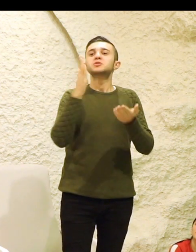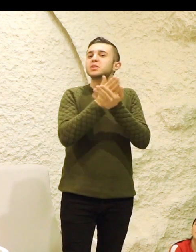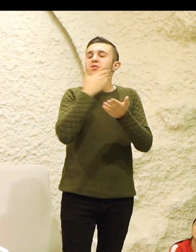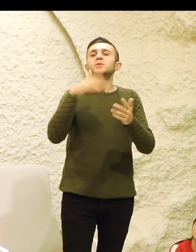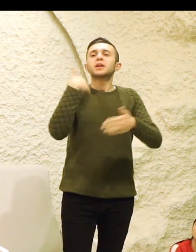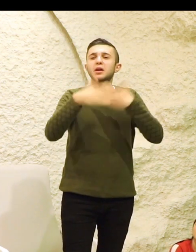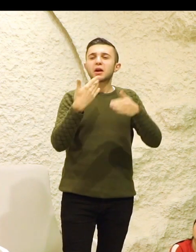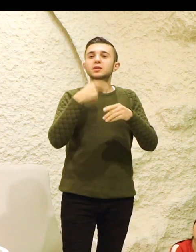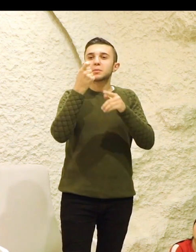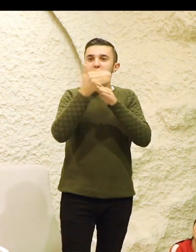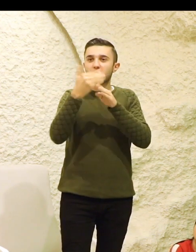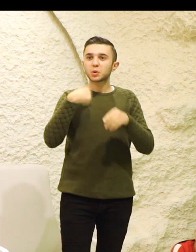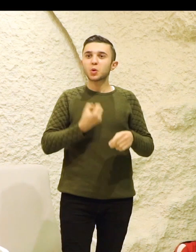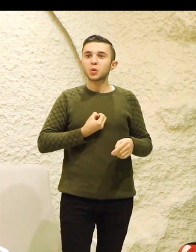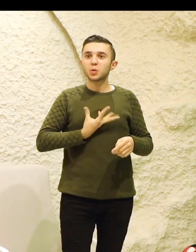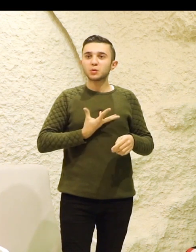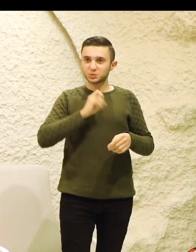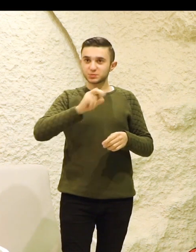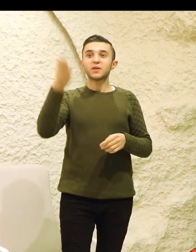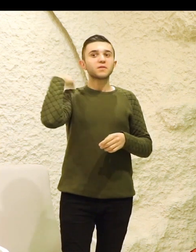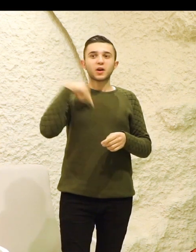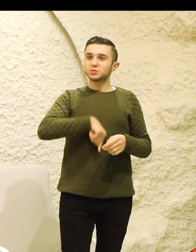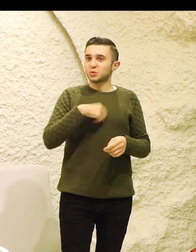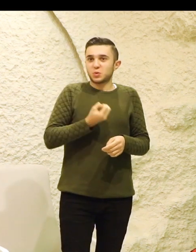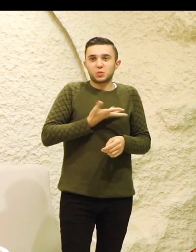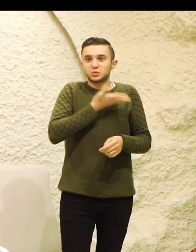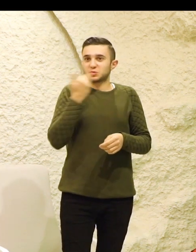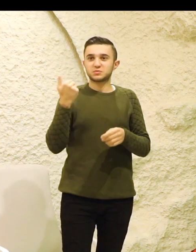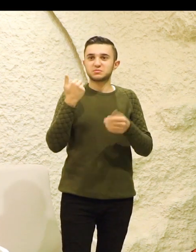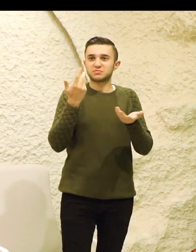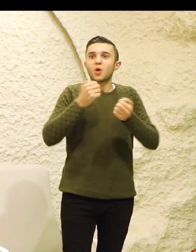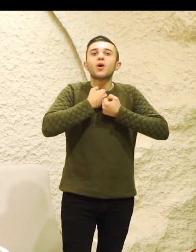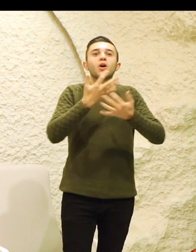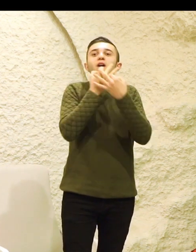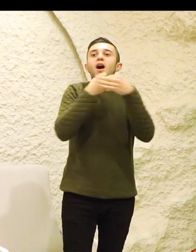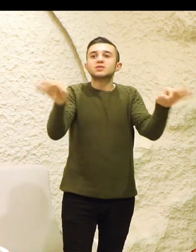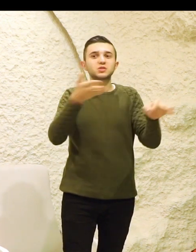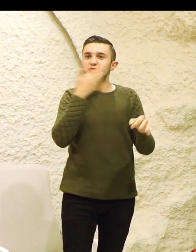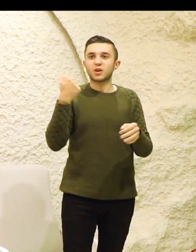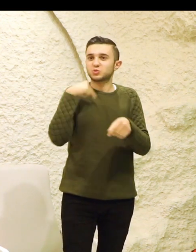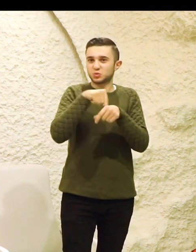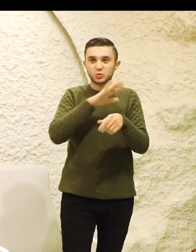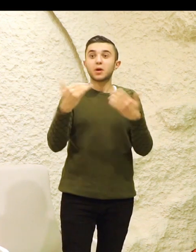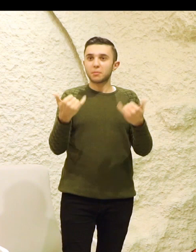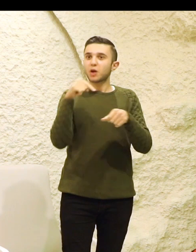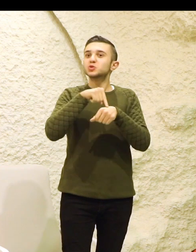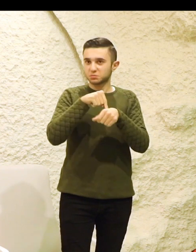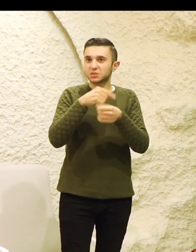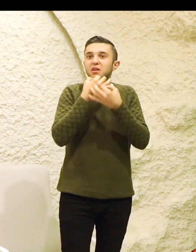ու ապագայի մասին։ Անցավ ժամանակ, ես հասկացա, որ լույս կա արդեն իմ հոգում։